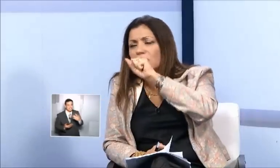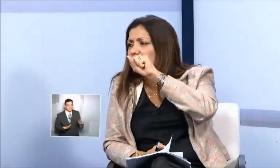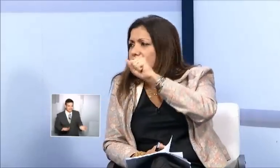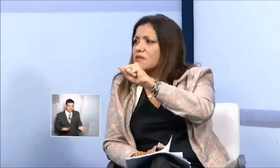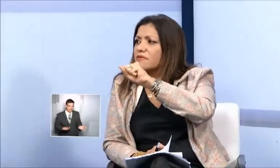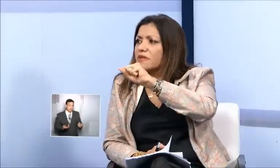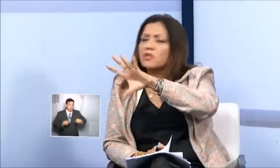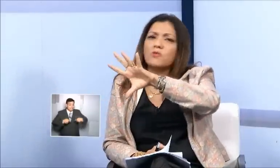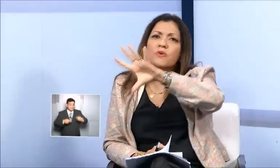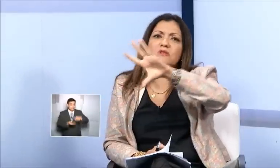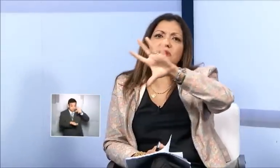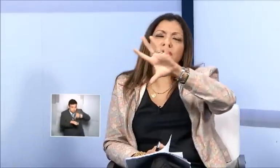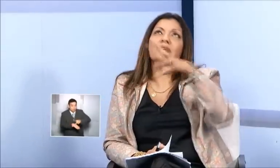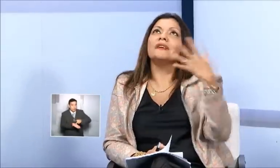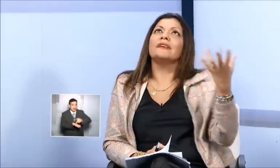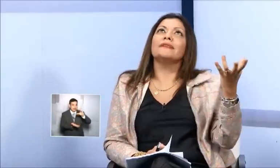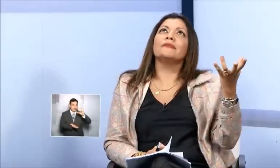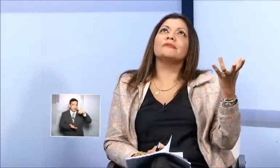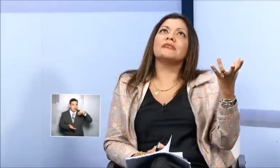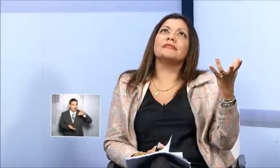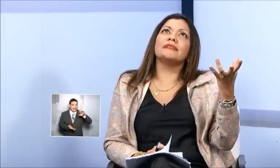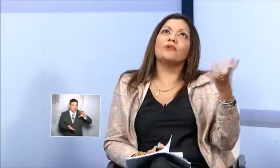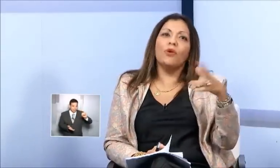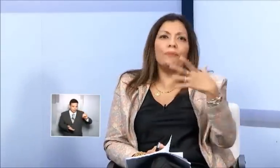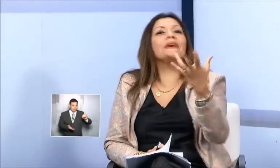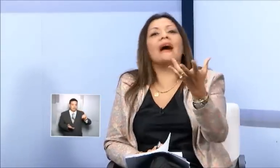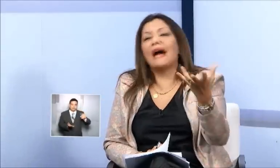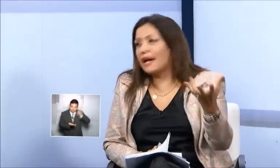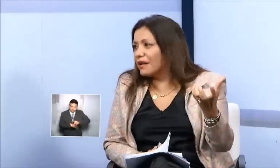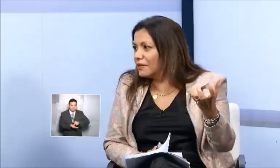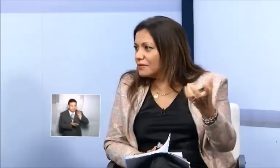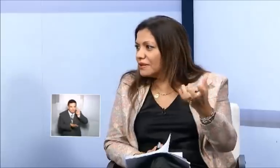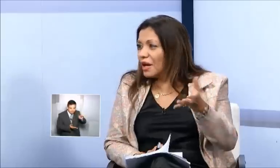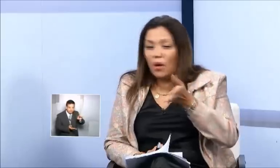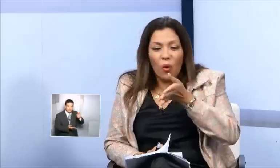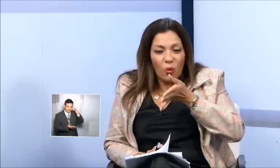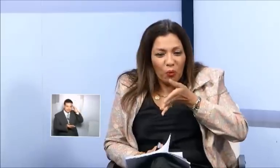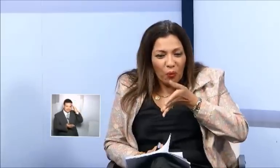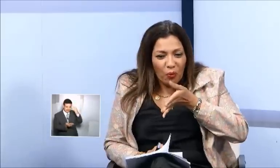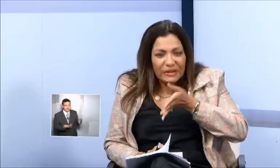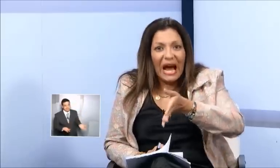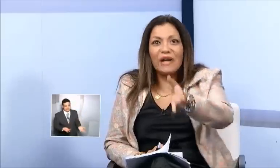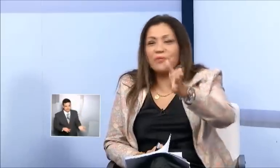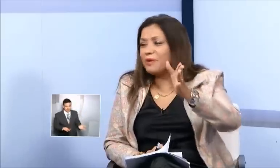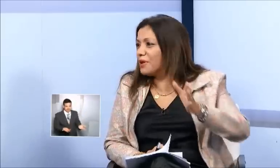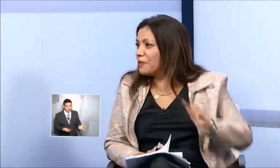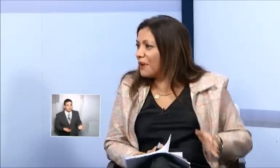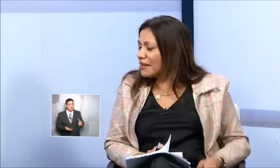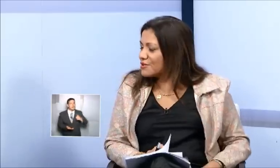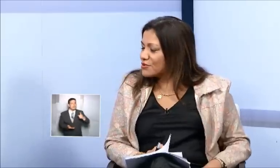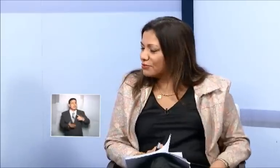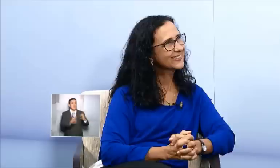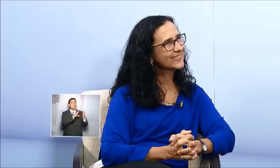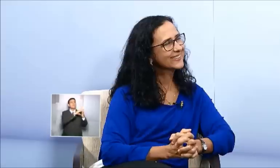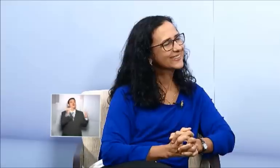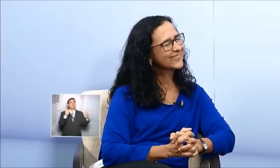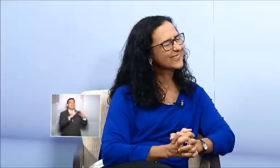escola inclusiva que a gente possa, vamos dizer assim, copiar, né? Ou dar o primeiro